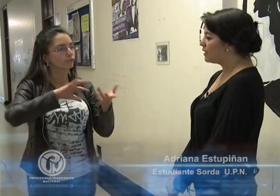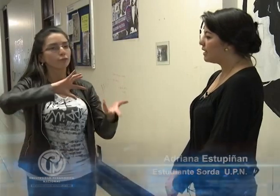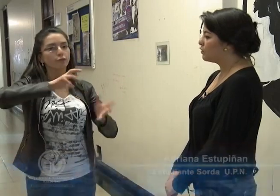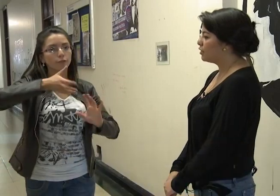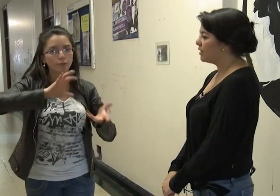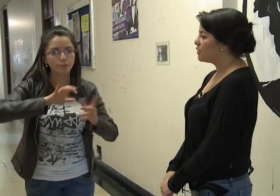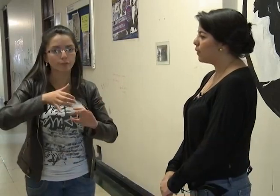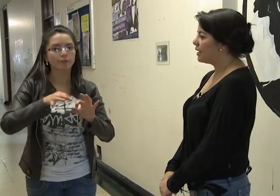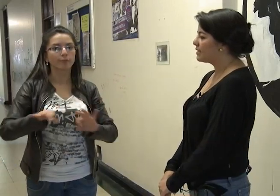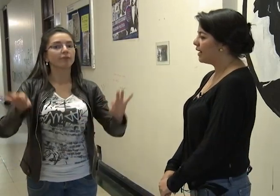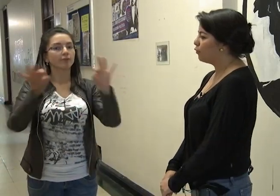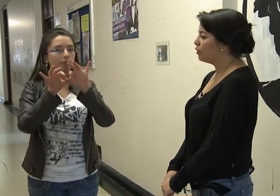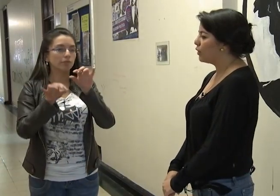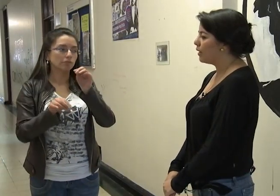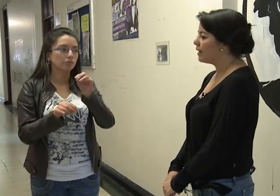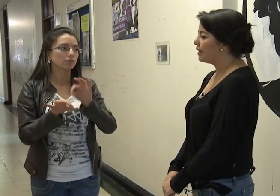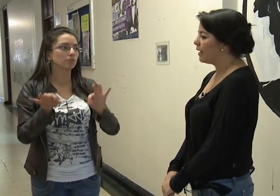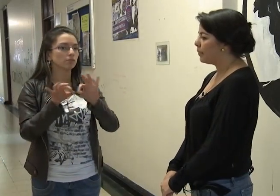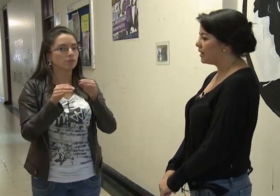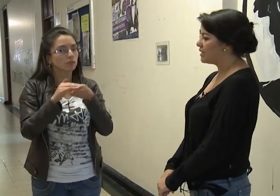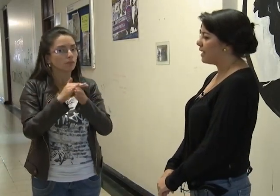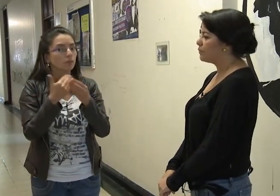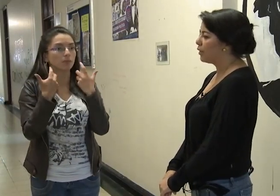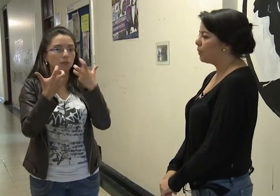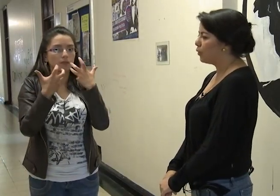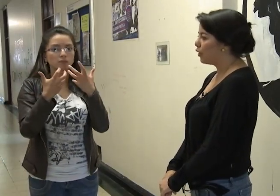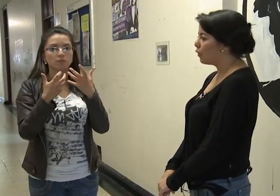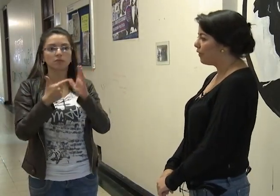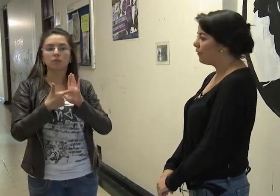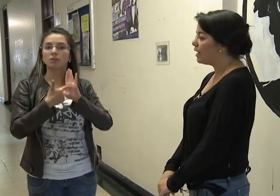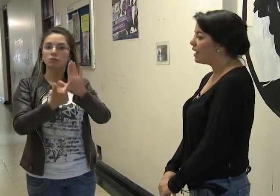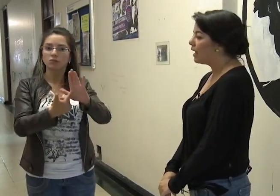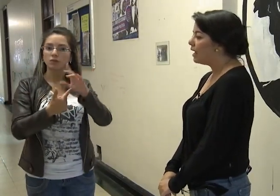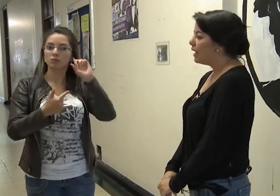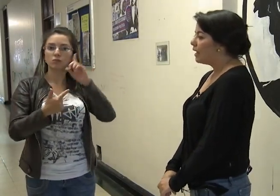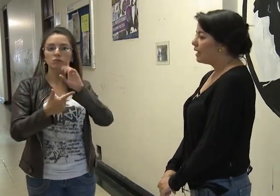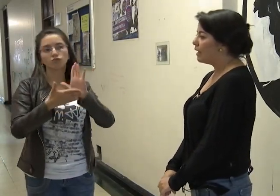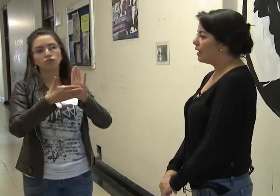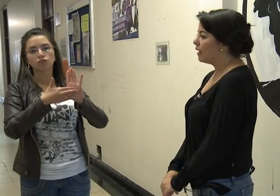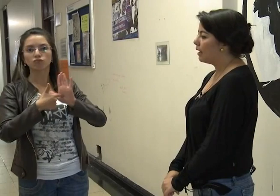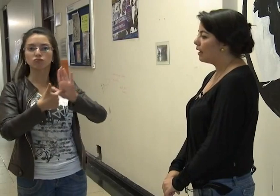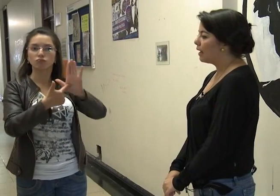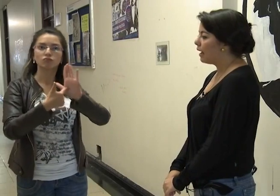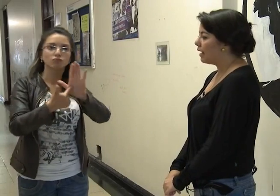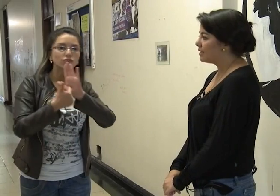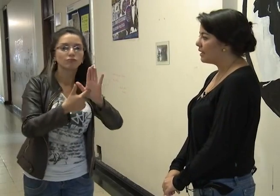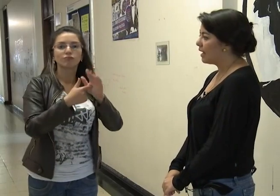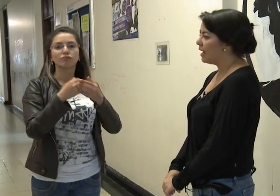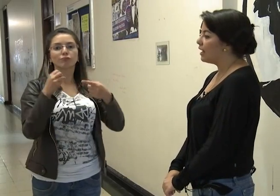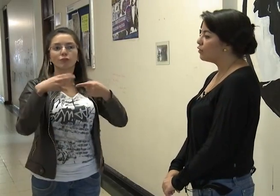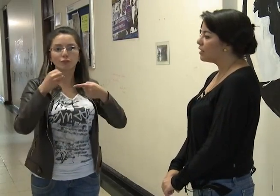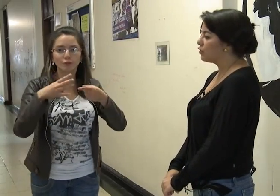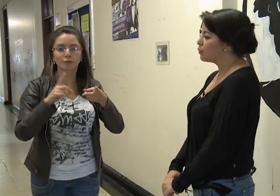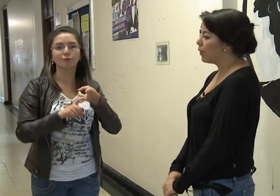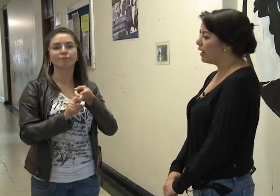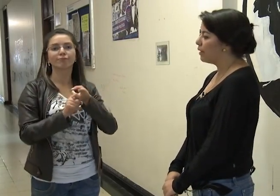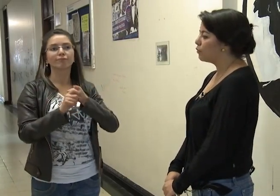y las oyentes pueden estar en un nivel y tener aprendizajes, por ejemplo, de geografía, y al enseñarle a ellos, ellos pueden